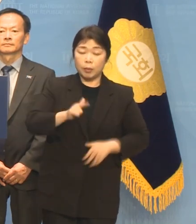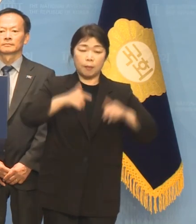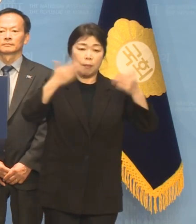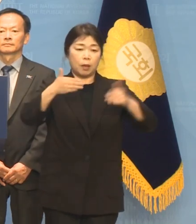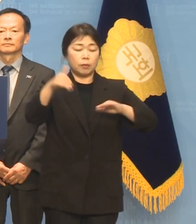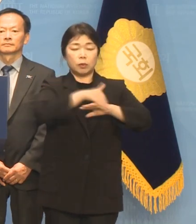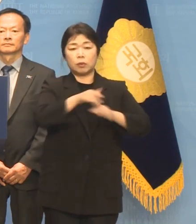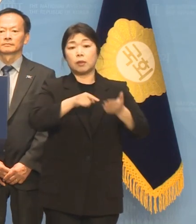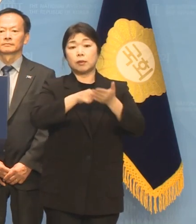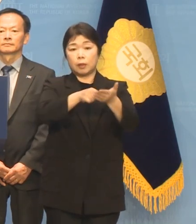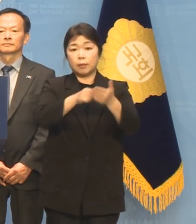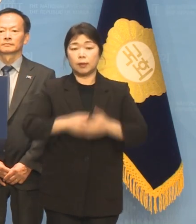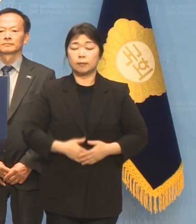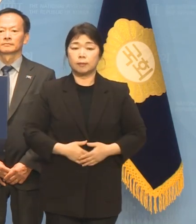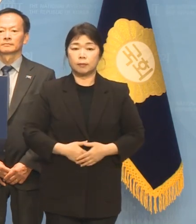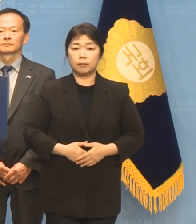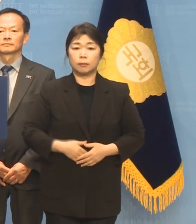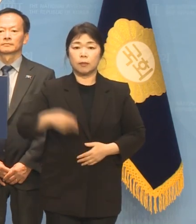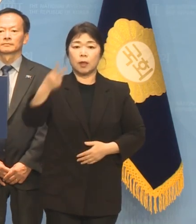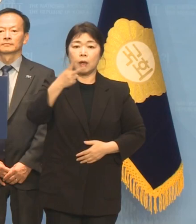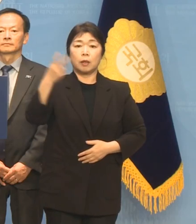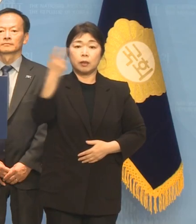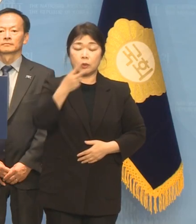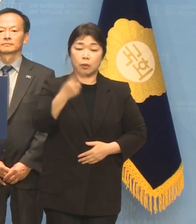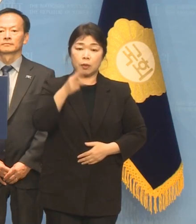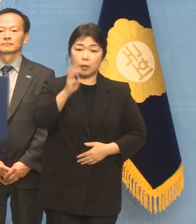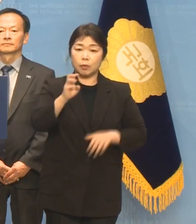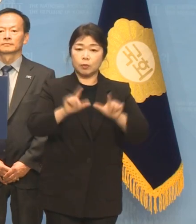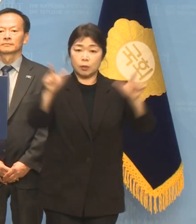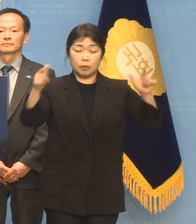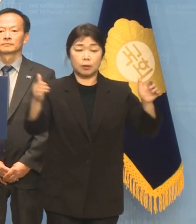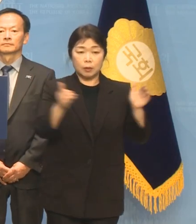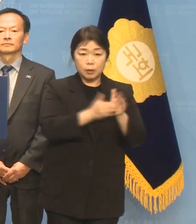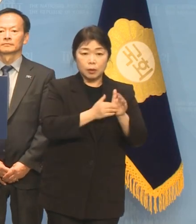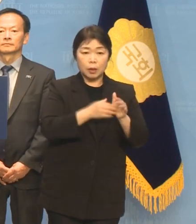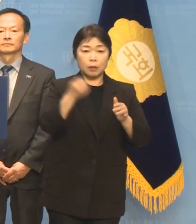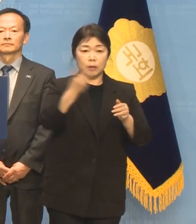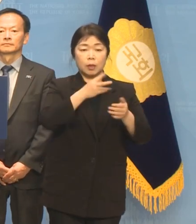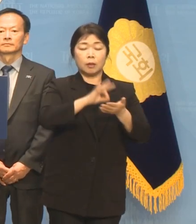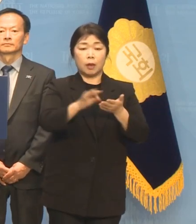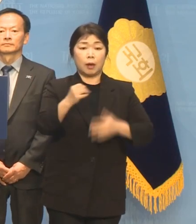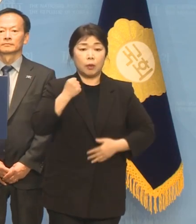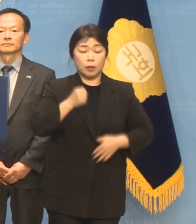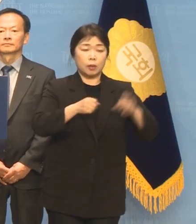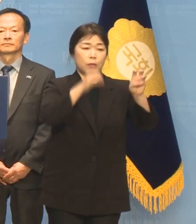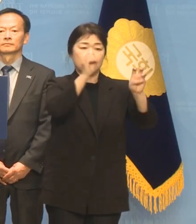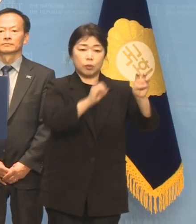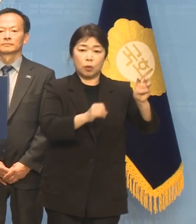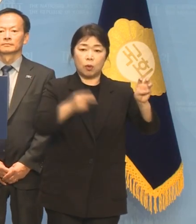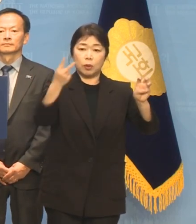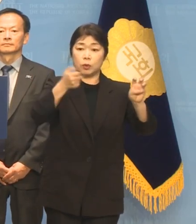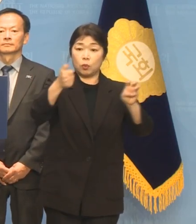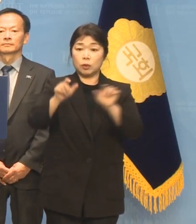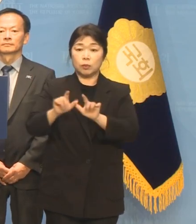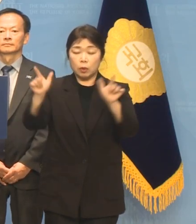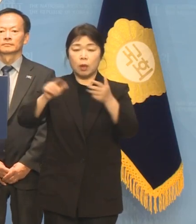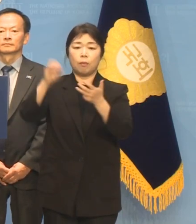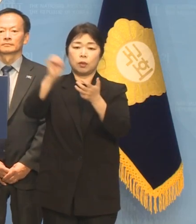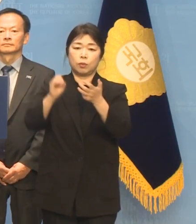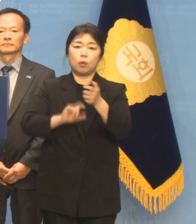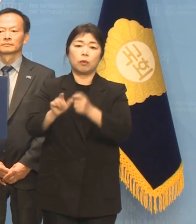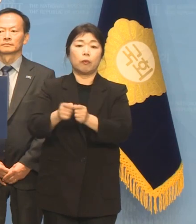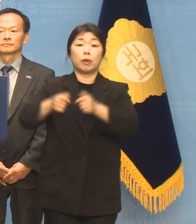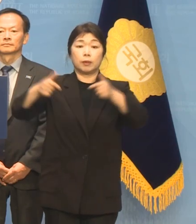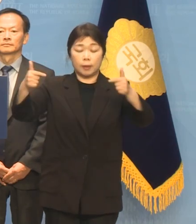제안합니다 2030년까지 재생 에너지 비율을 30% 2050년까지는 80%